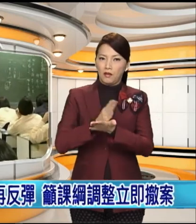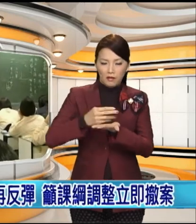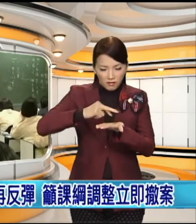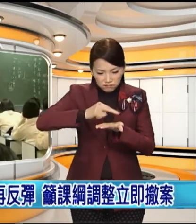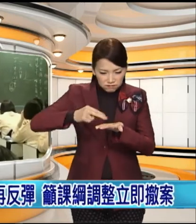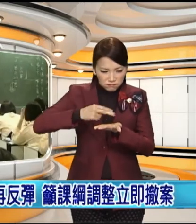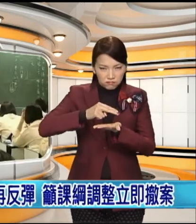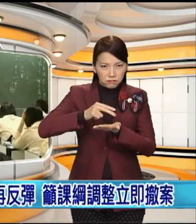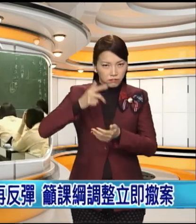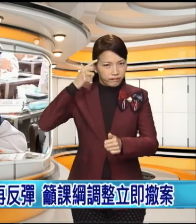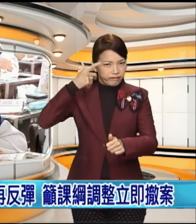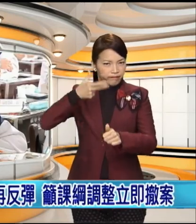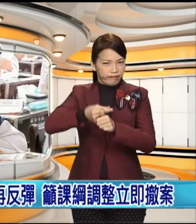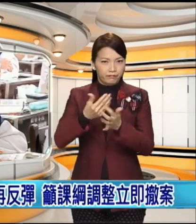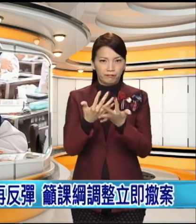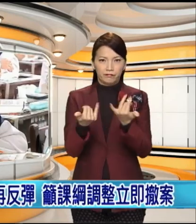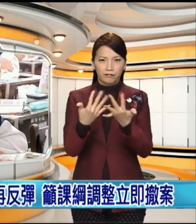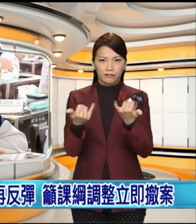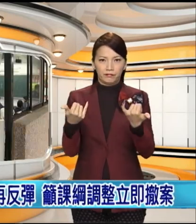学生洗脑。